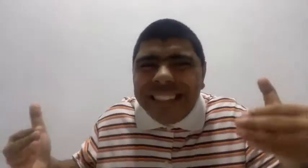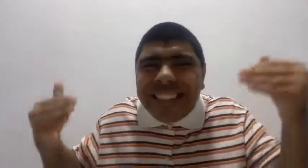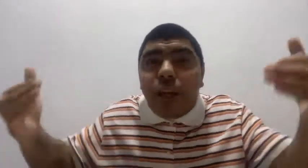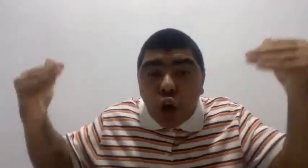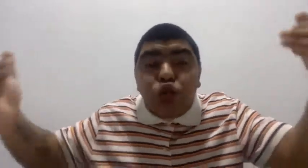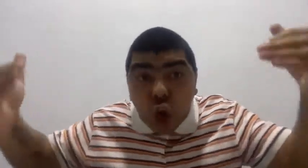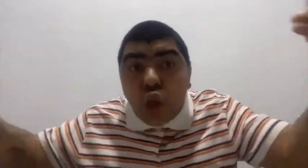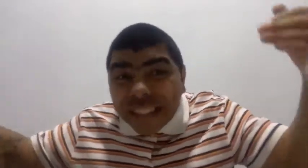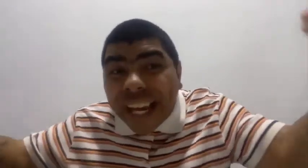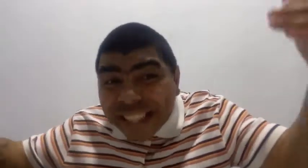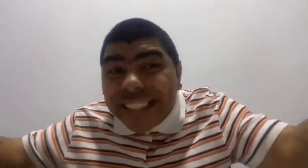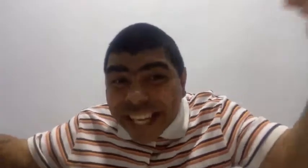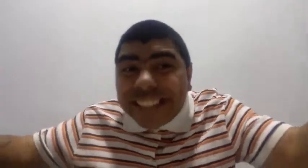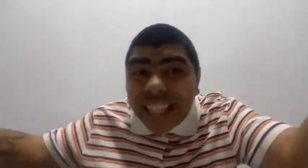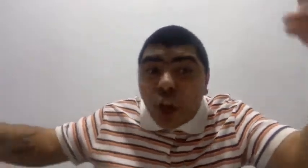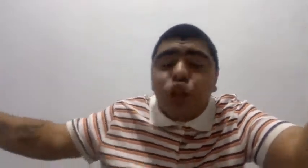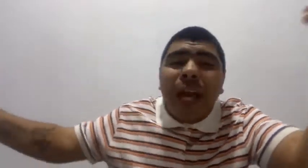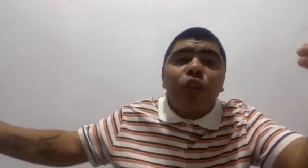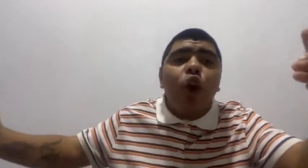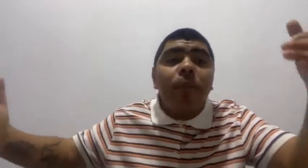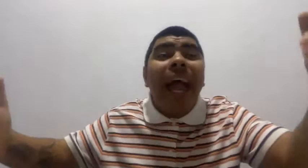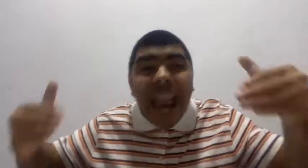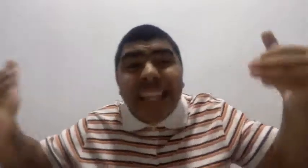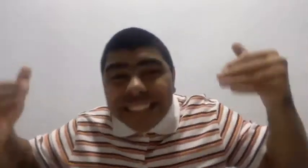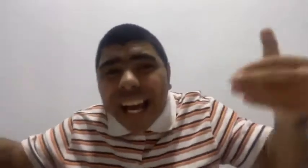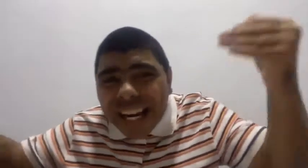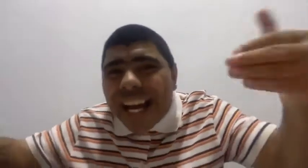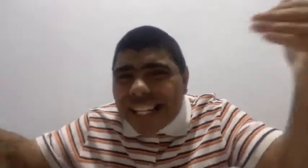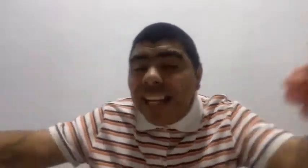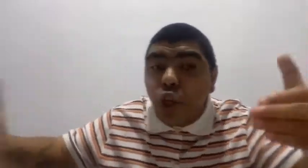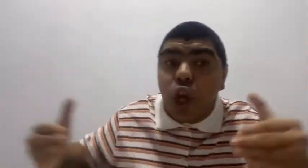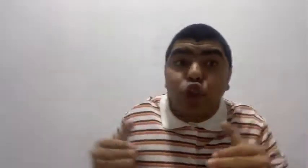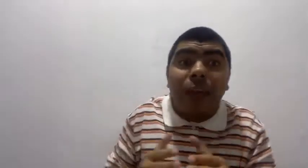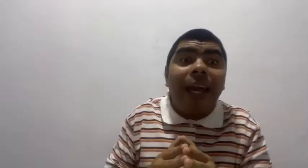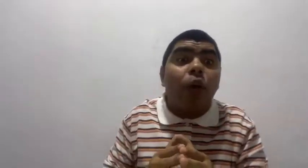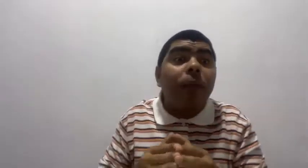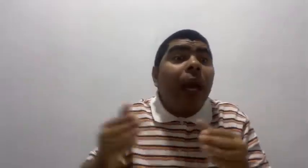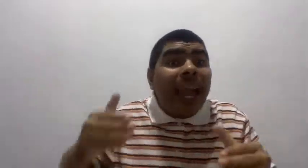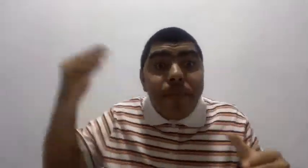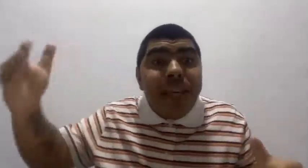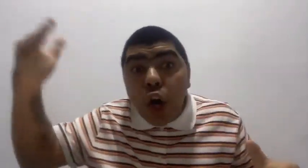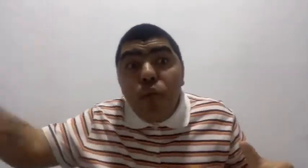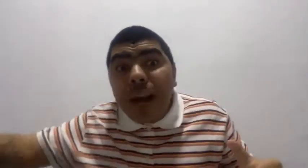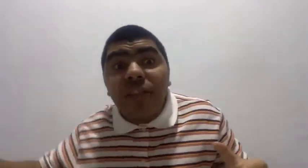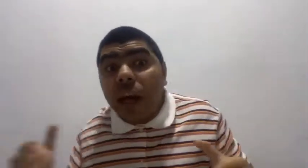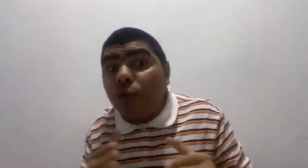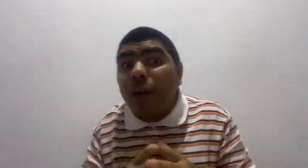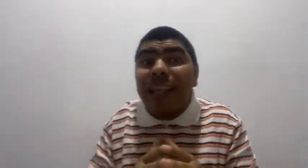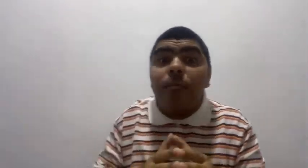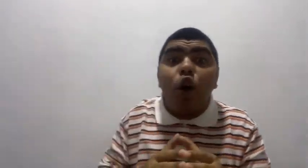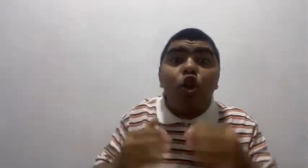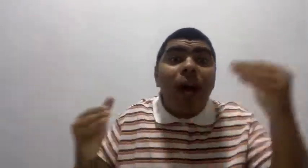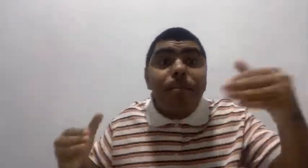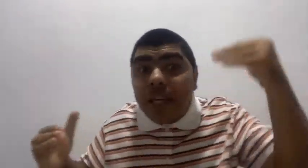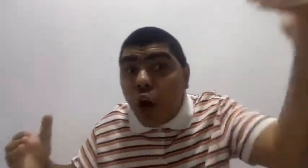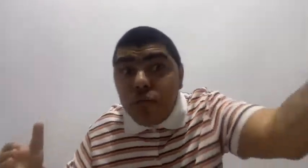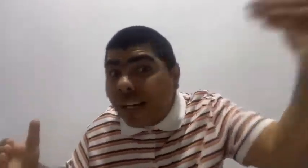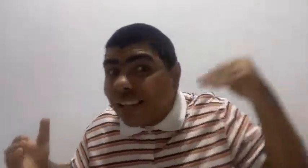adelante: no todo el que dice Señor, Señor, entrará al reino de los cielos. En mi nombre echaré fuera demonios. En mi nombre sané